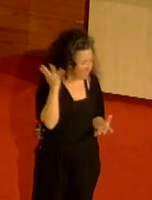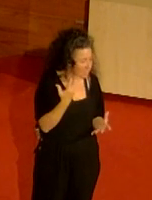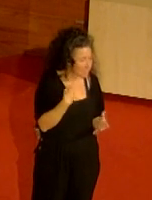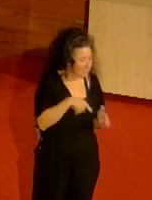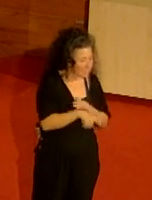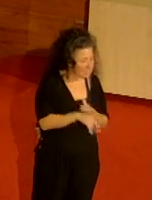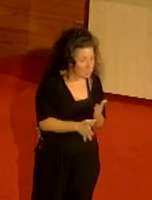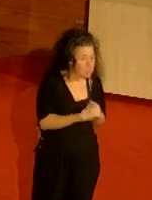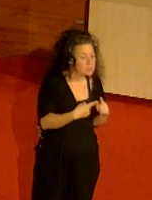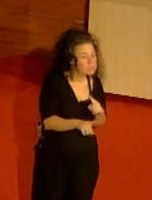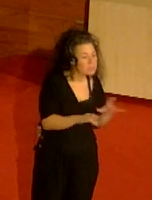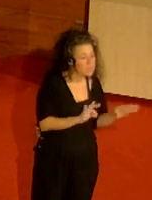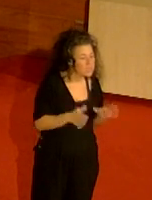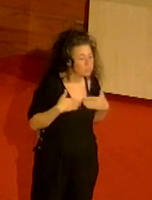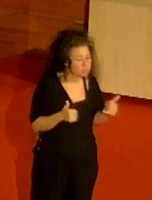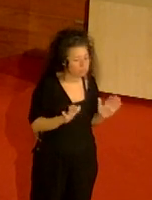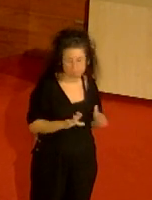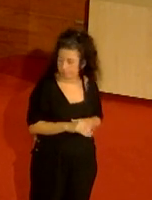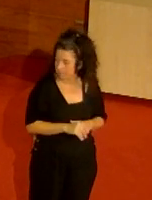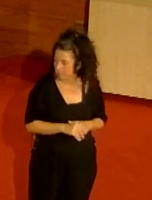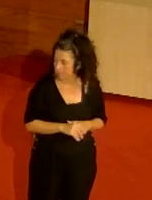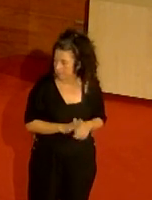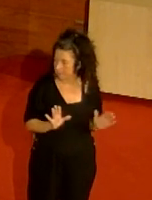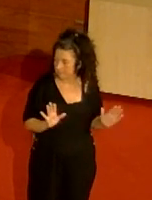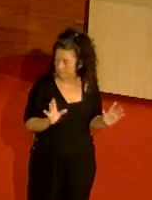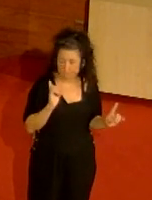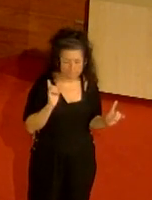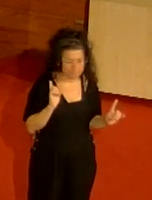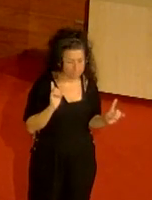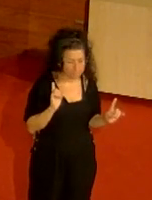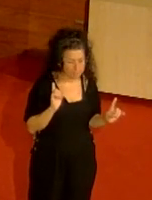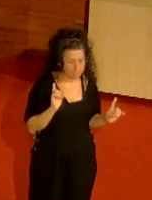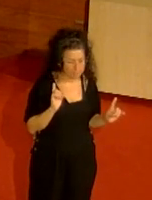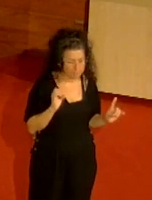decisión que quiera, ¿no? Yo en cuanto a las ONGs, por ejemplo,